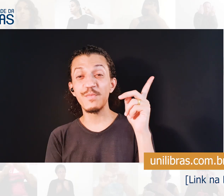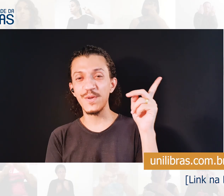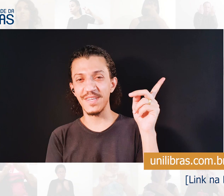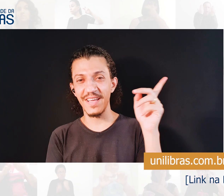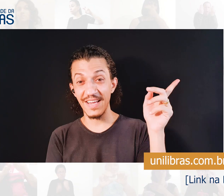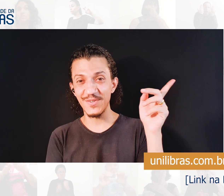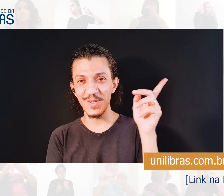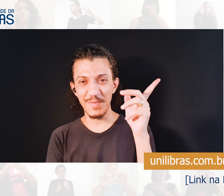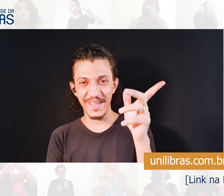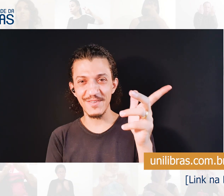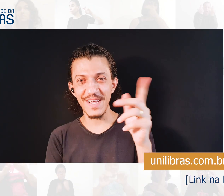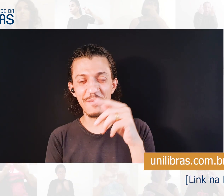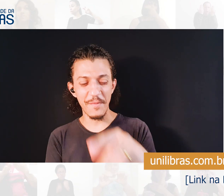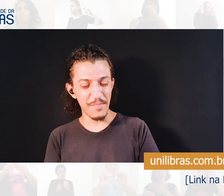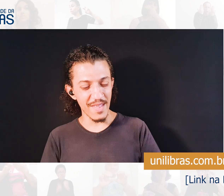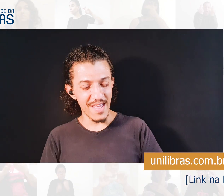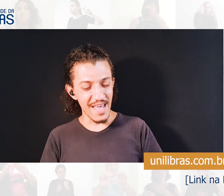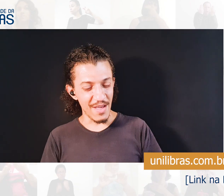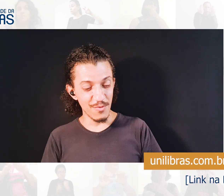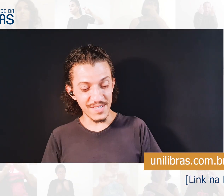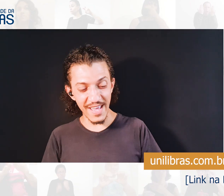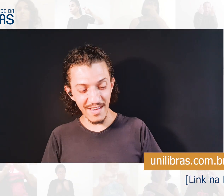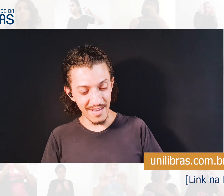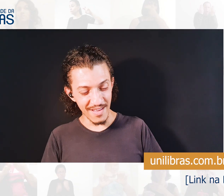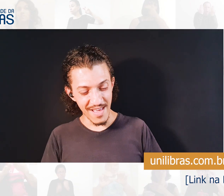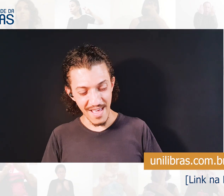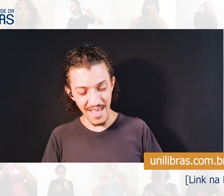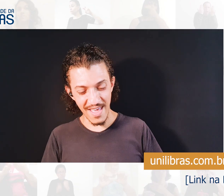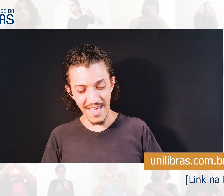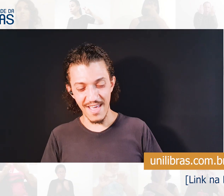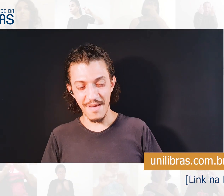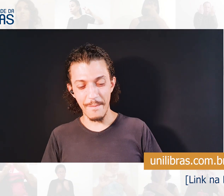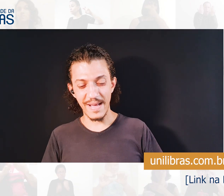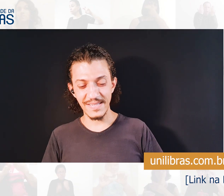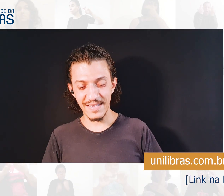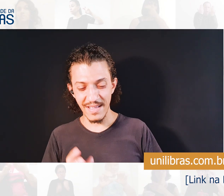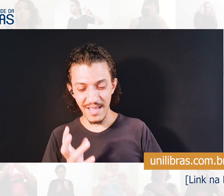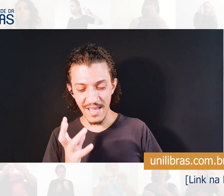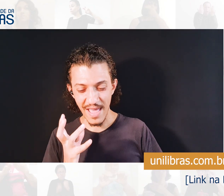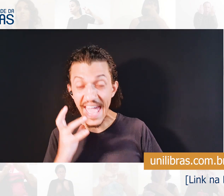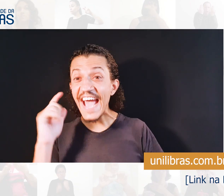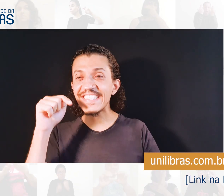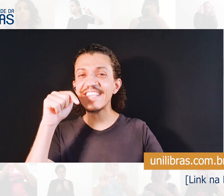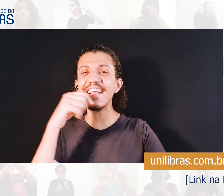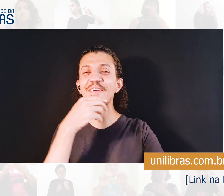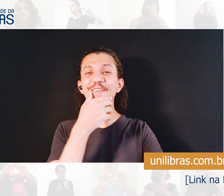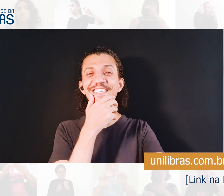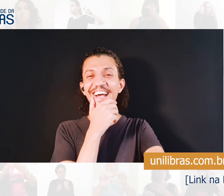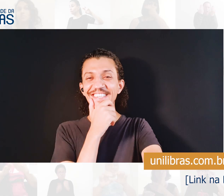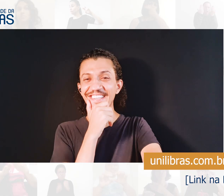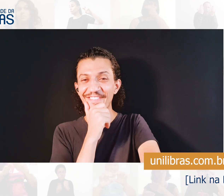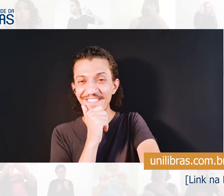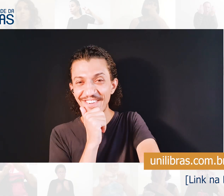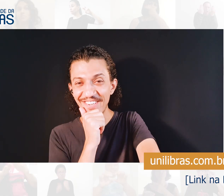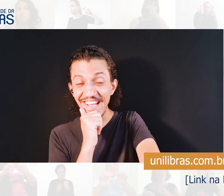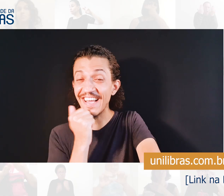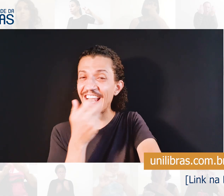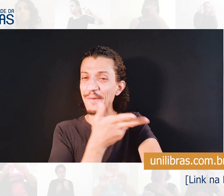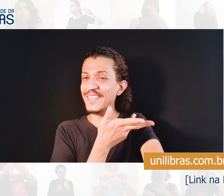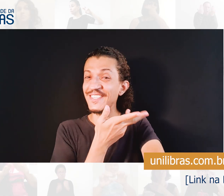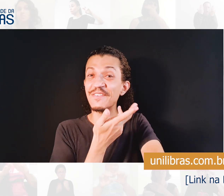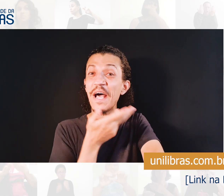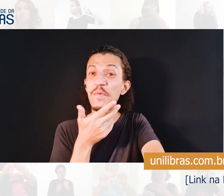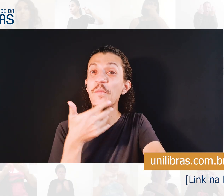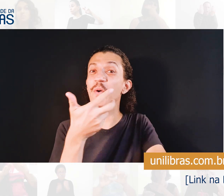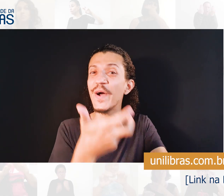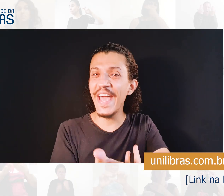Raquel é minha esposa, ela é surda, pra quem não sabe. Eu não sei, mas é a escrita da língua de sinais que tá fazendo isso. Naquela